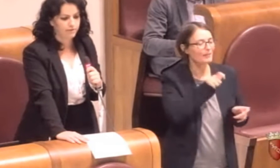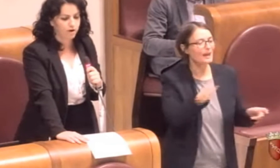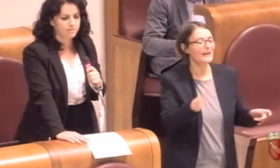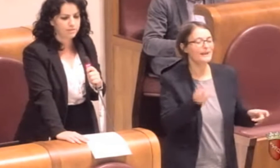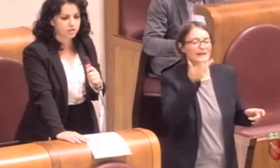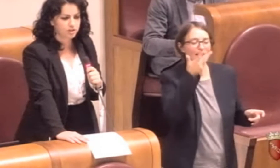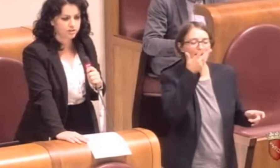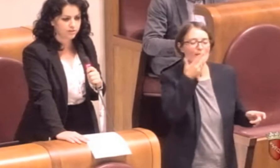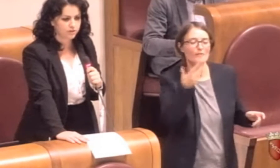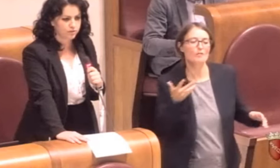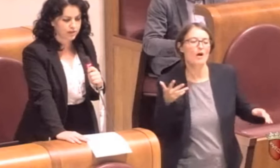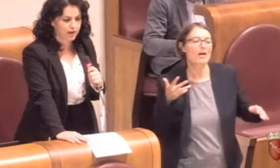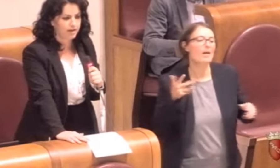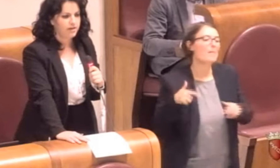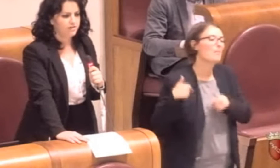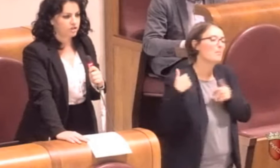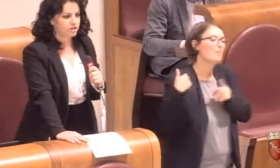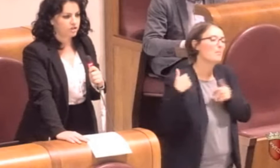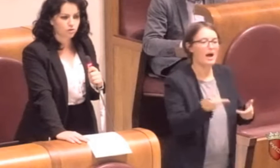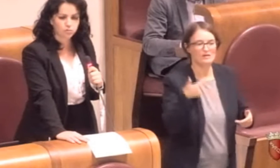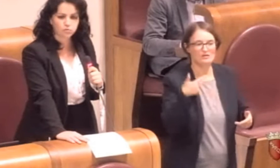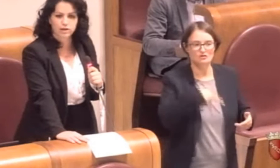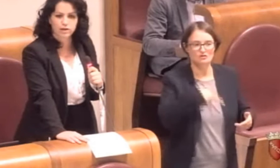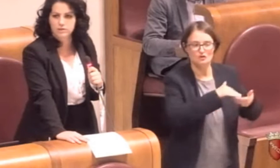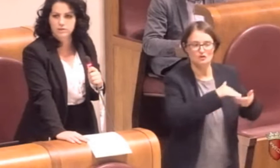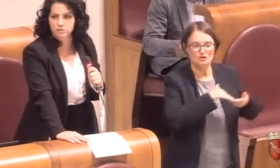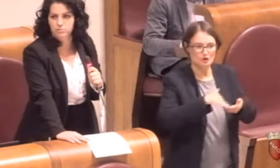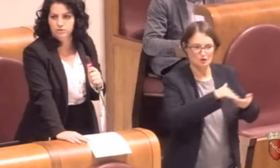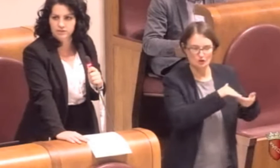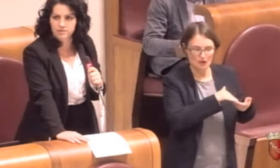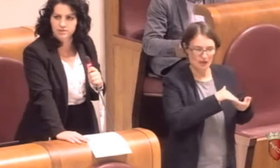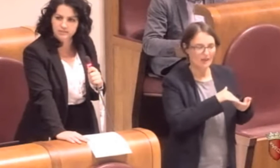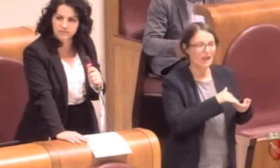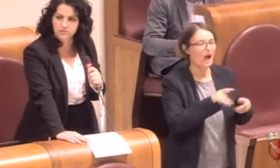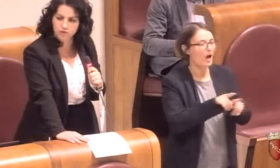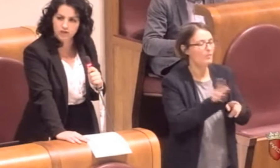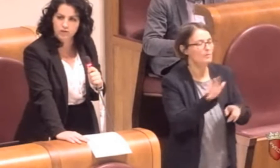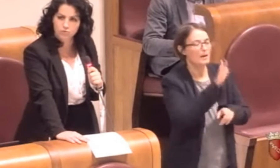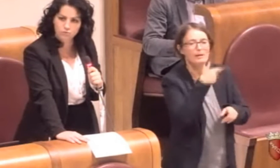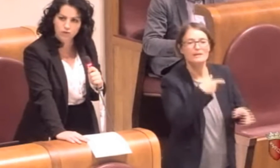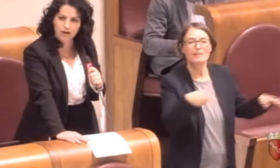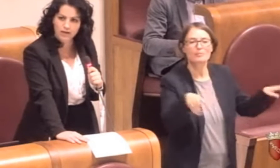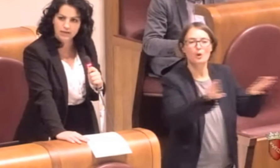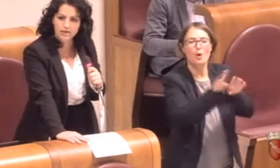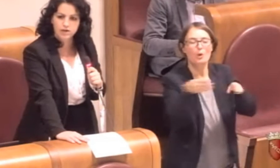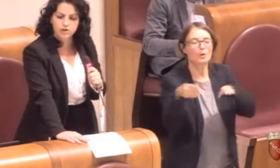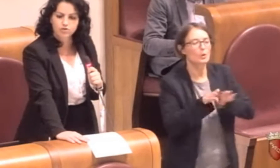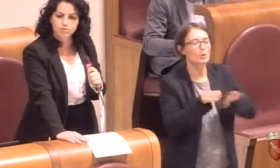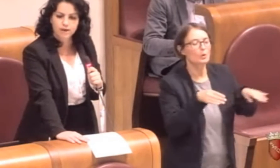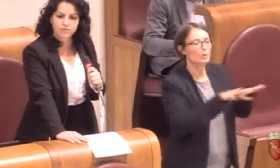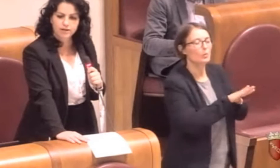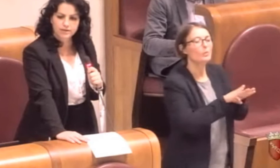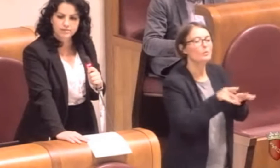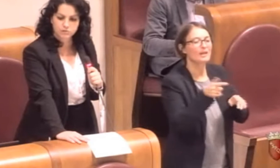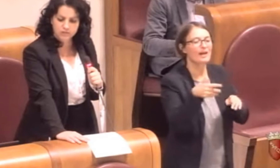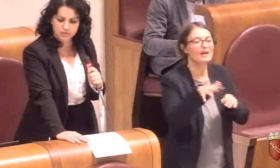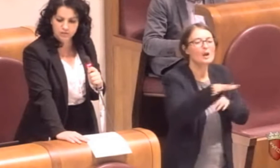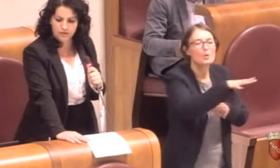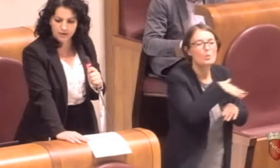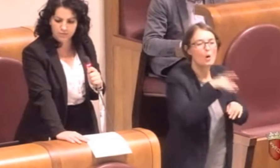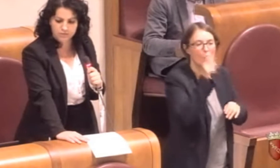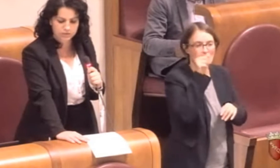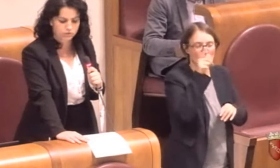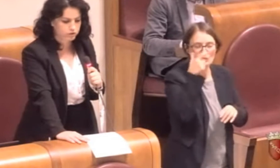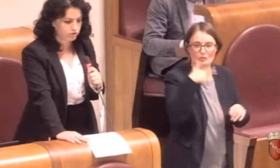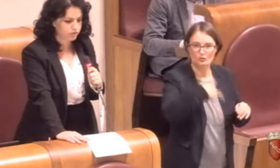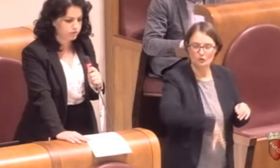e vuole metterci in difficoltà facendo chiudere quelli che sono importanti presidi sociali e culturali, noi dobbiamo dare dimostrazione anche